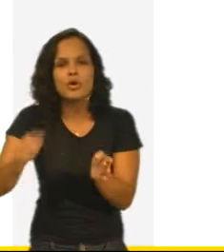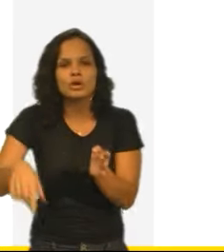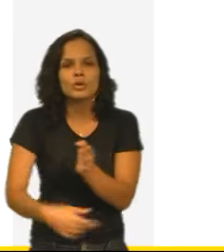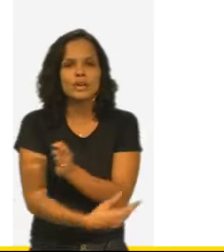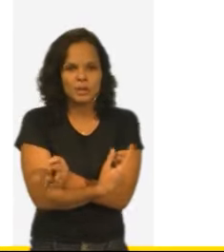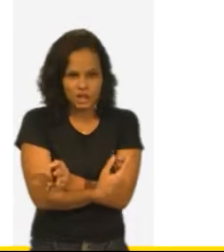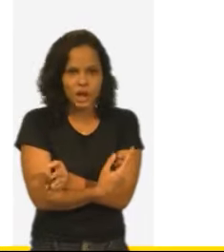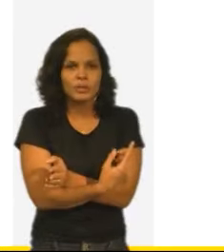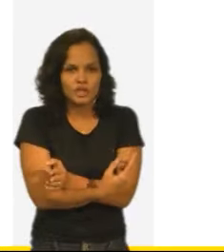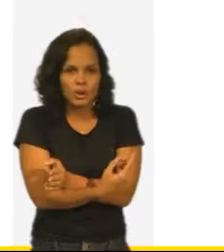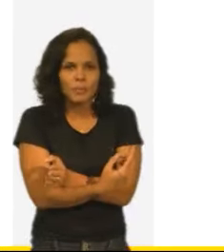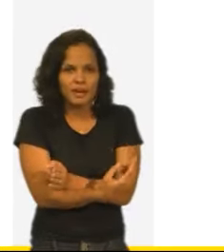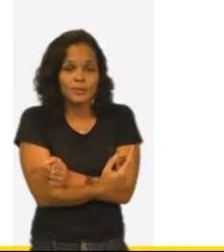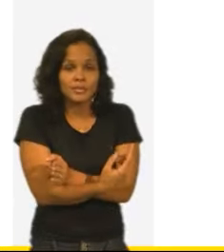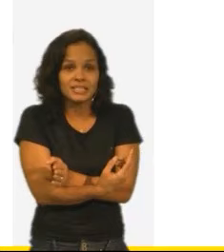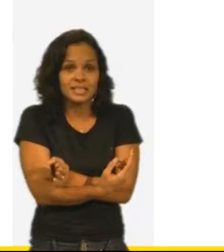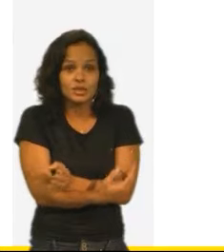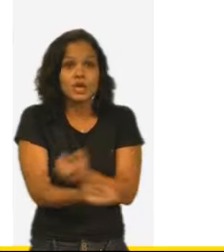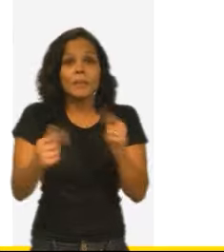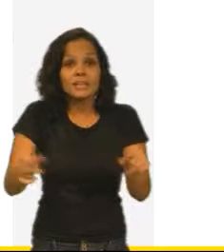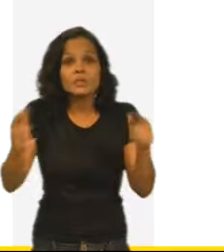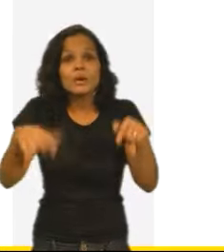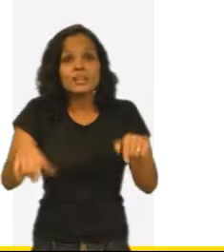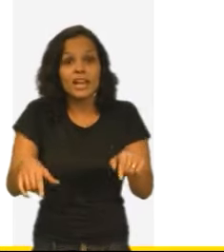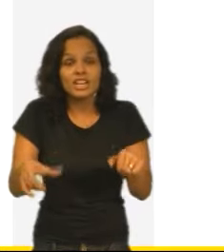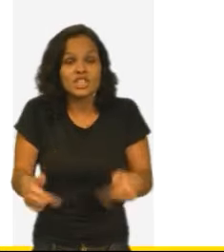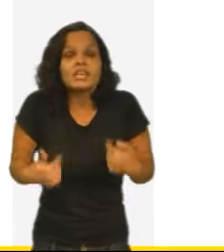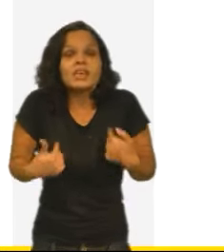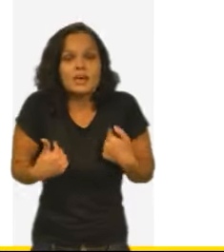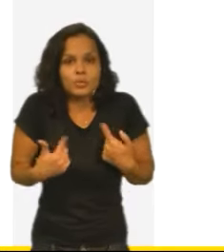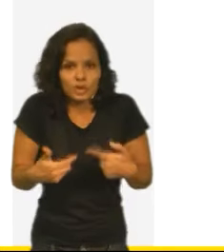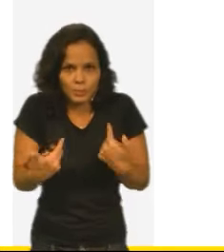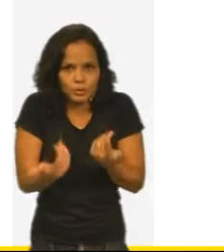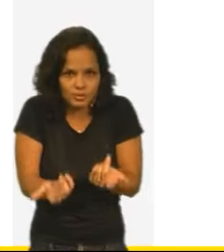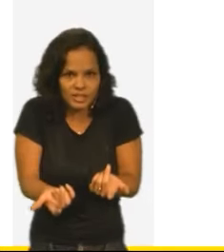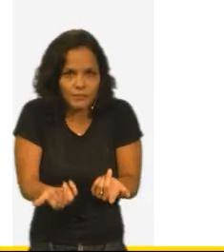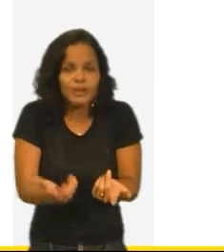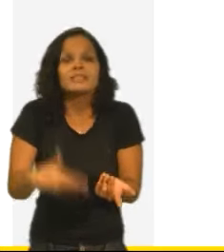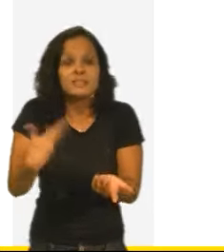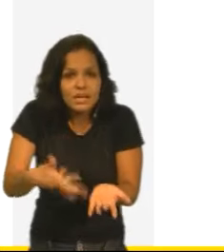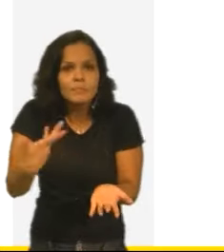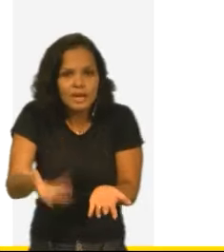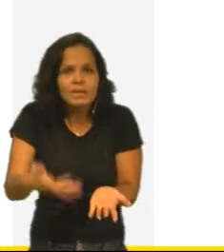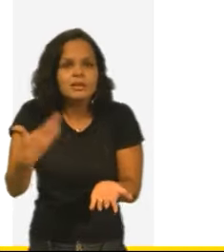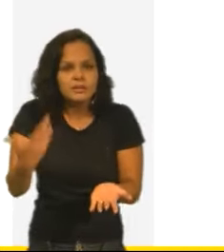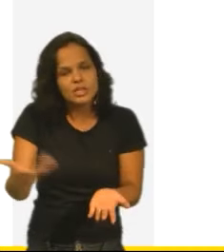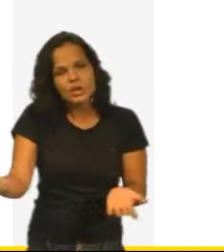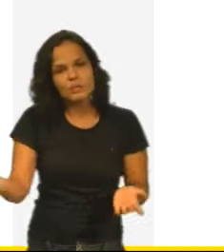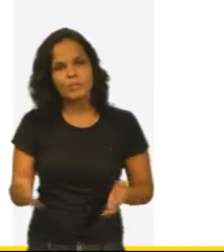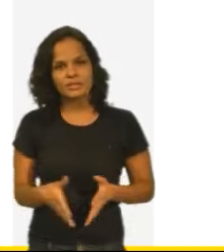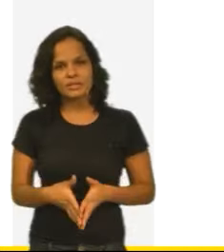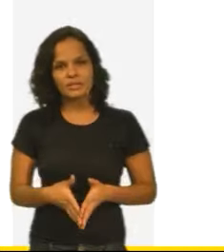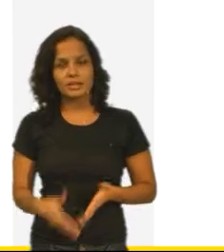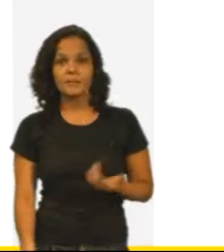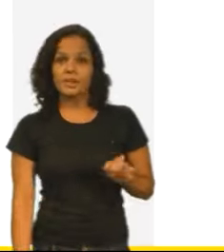concordou gramaticalmente com a palavra brasileiros, mas com a ideia de que eu, que produzi a frase, também seja uma brasileira.